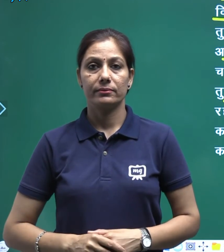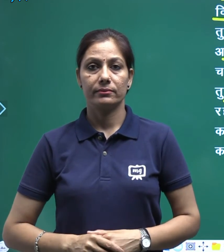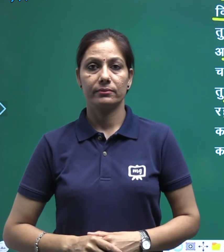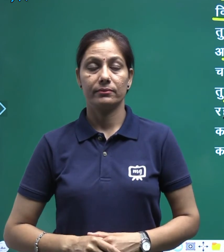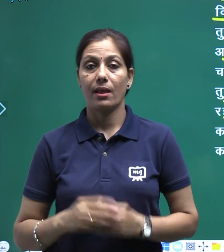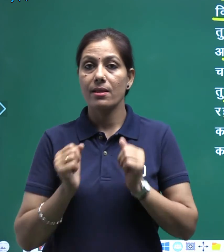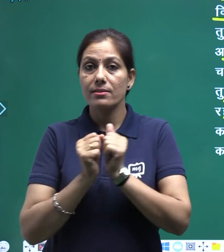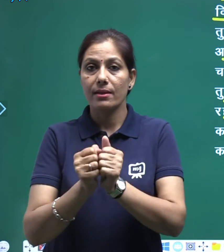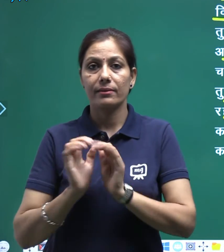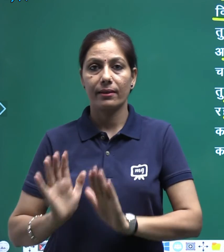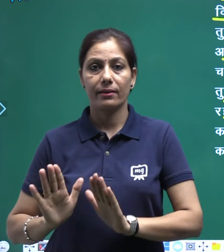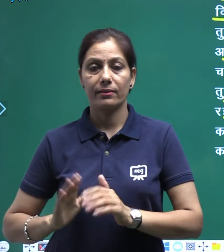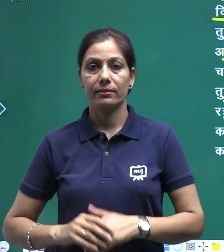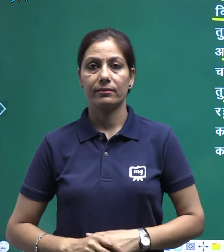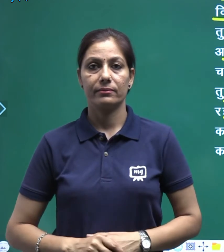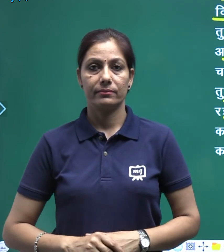साथ रहकर